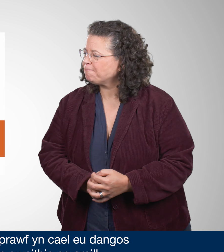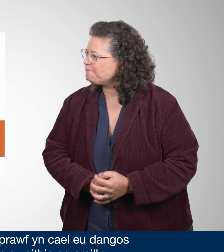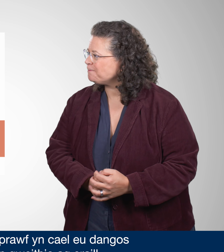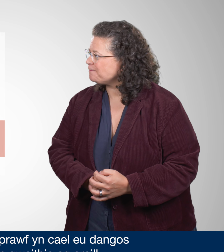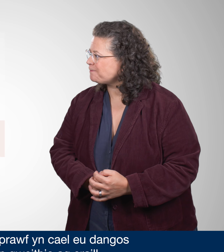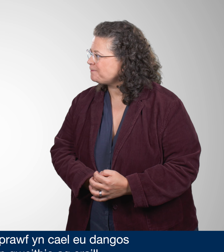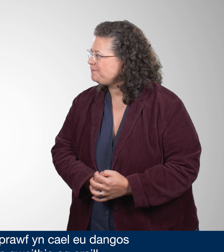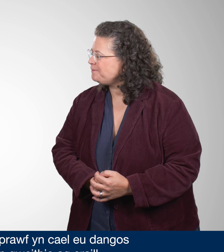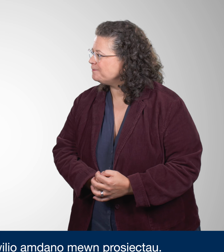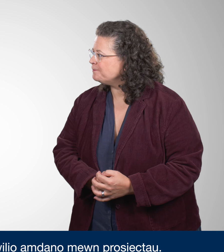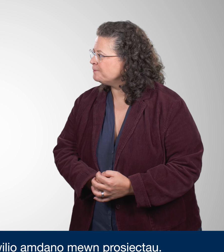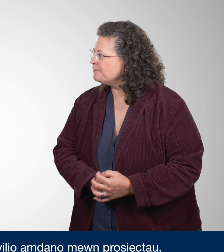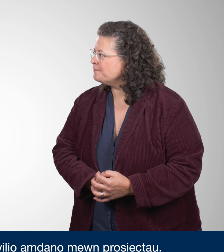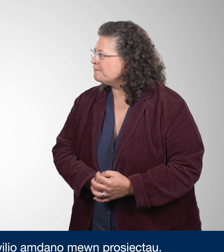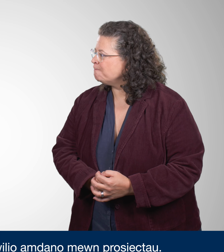ag eraill.